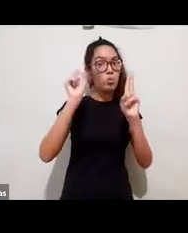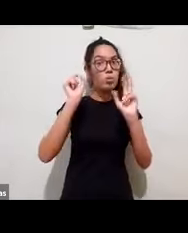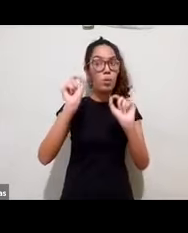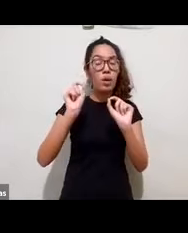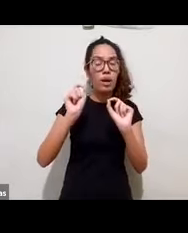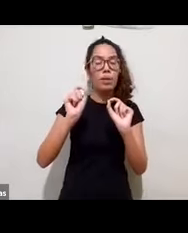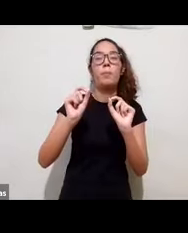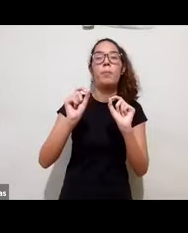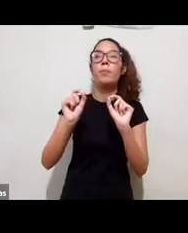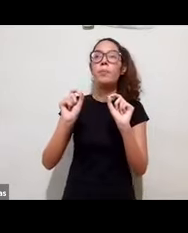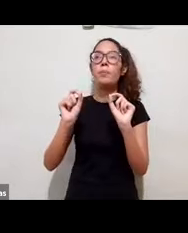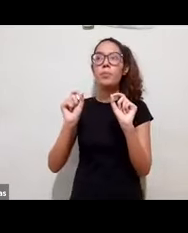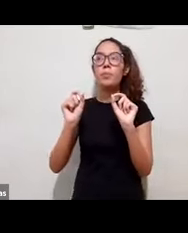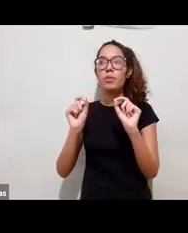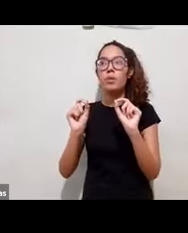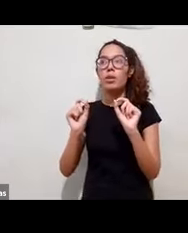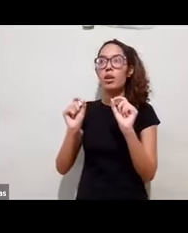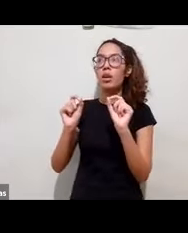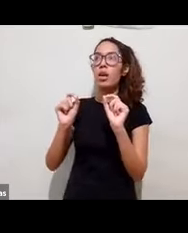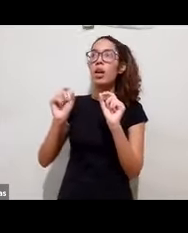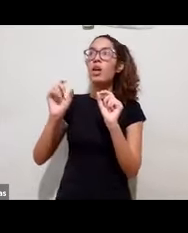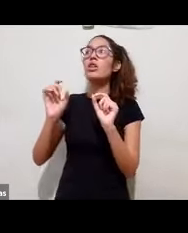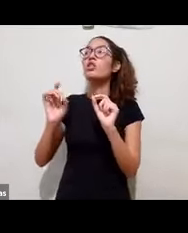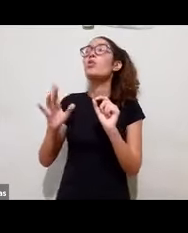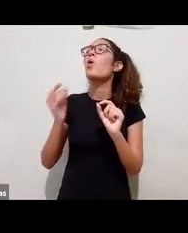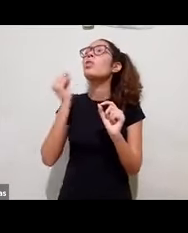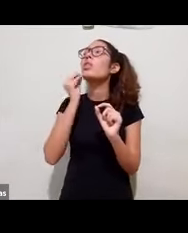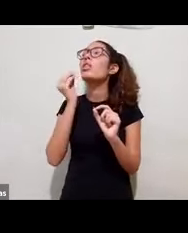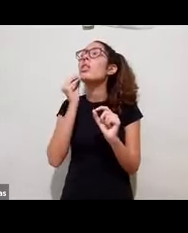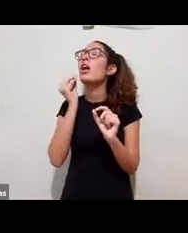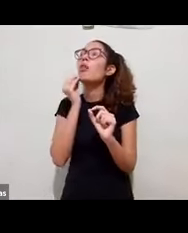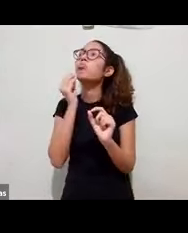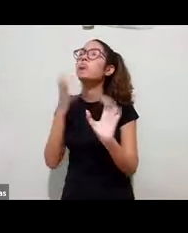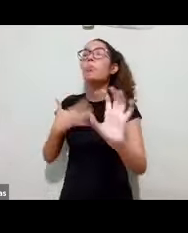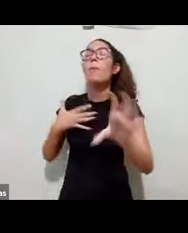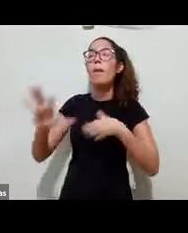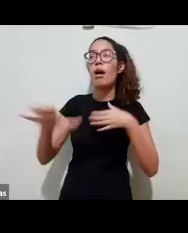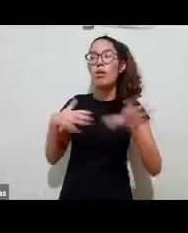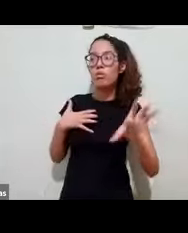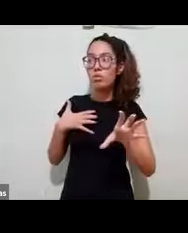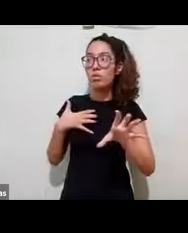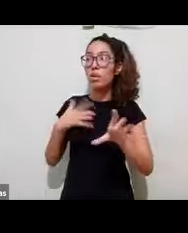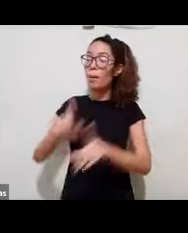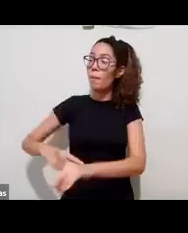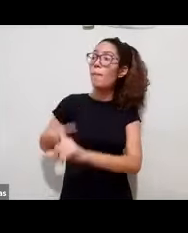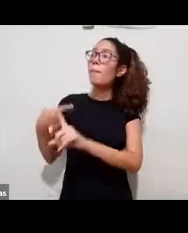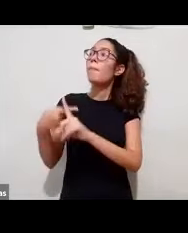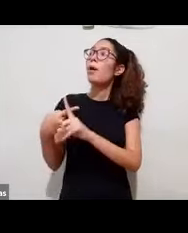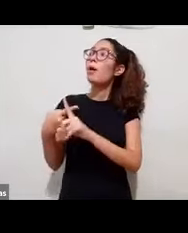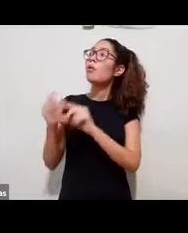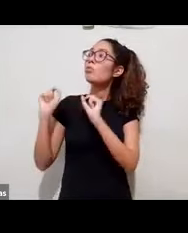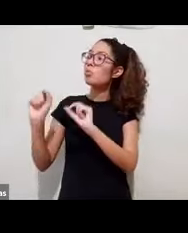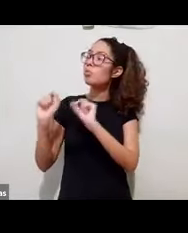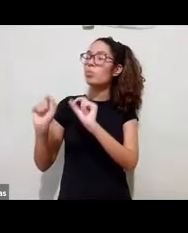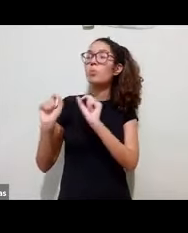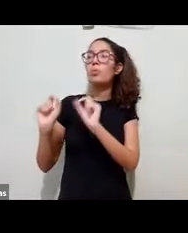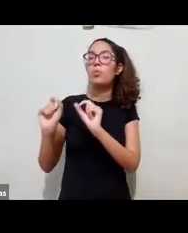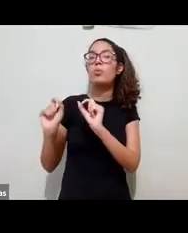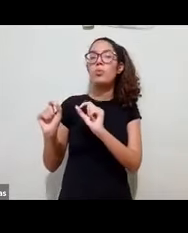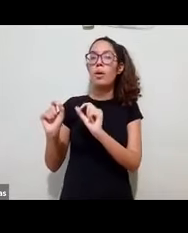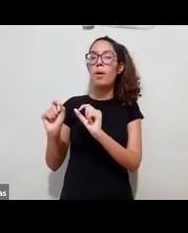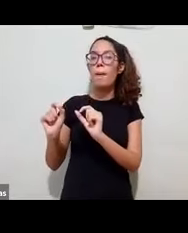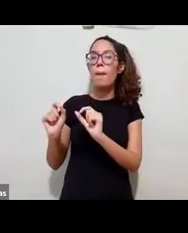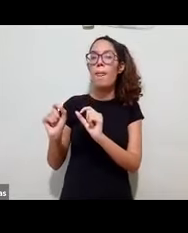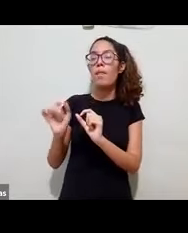falou, do mecanismo de equidade, né? Ele tem que ser um produtor, ele tem que ser uma ferramenta no sentido de